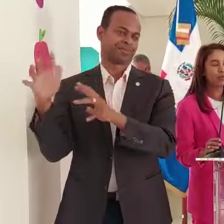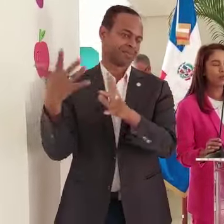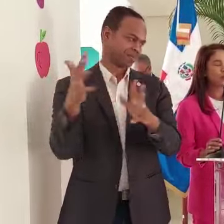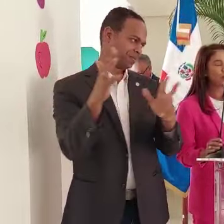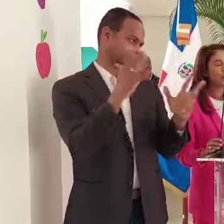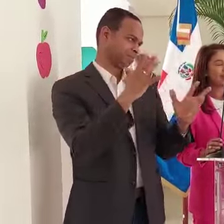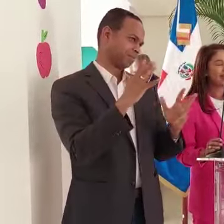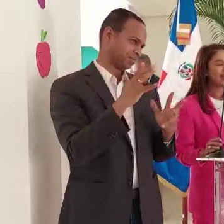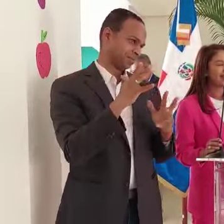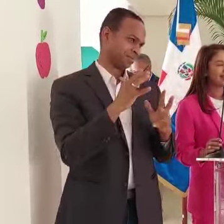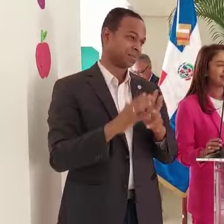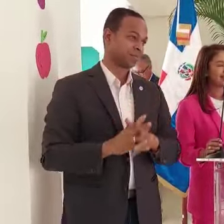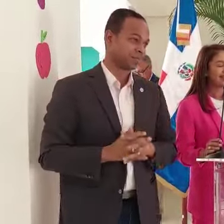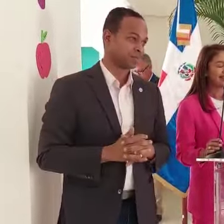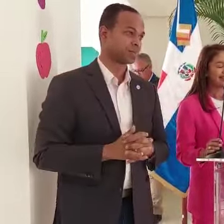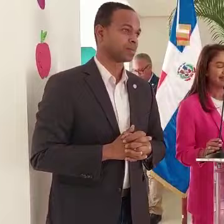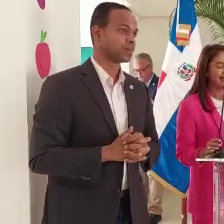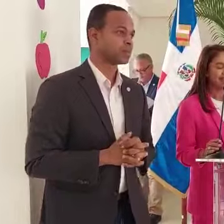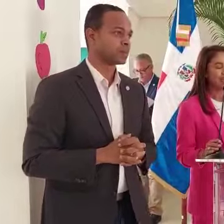aplauso